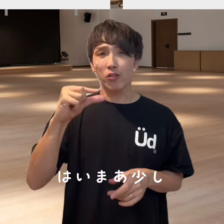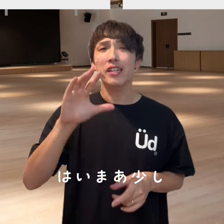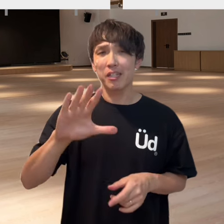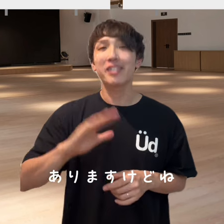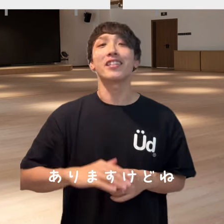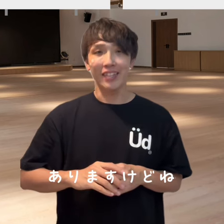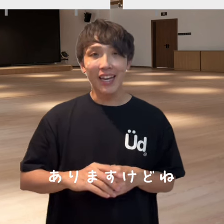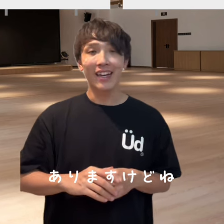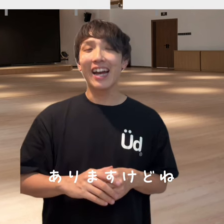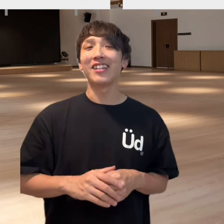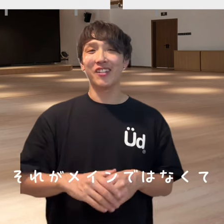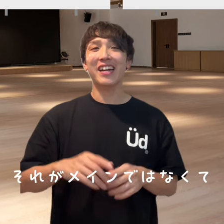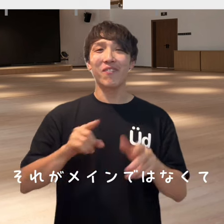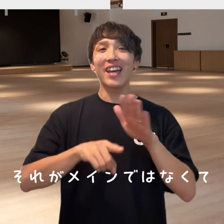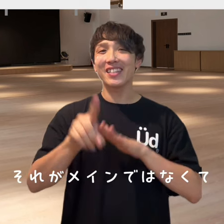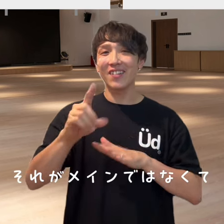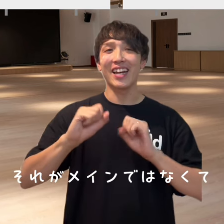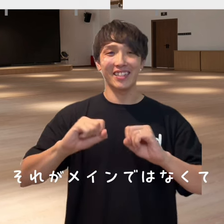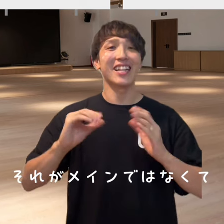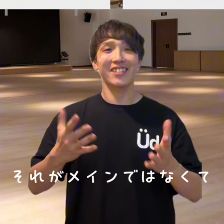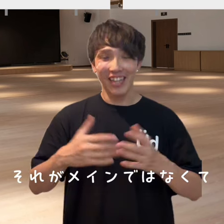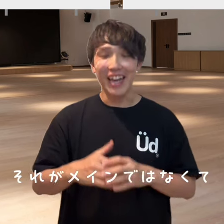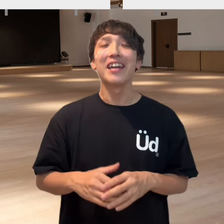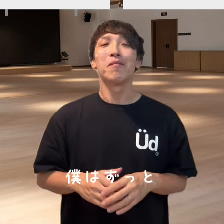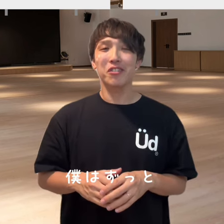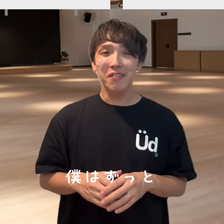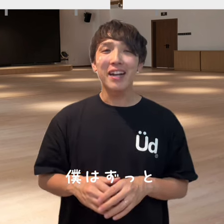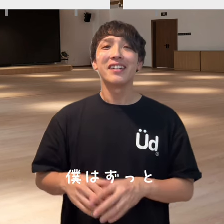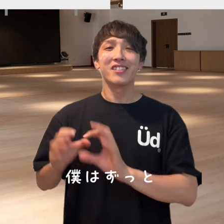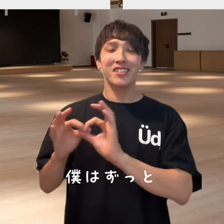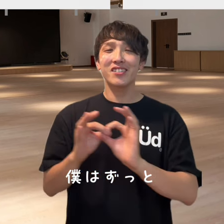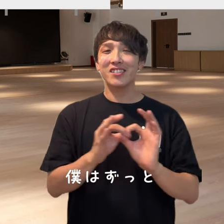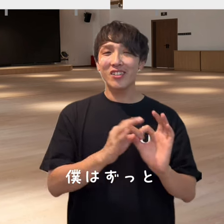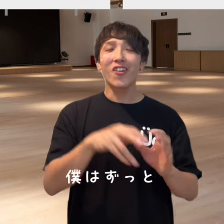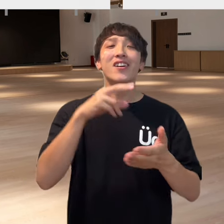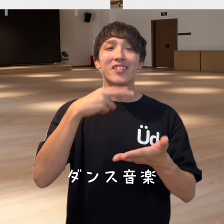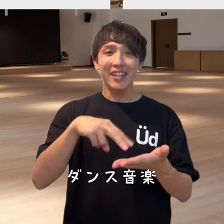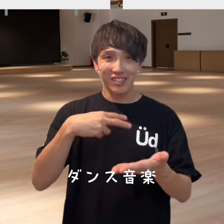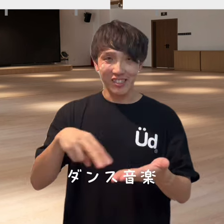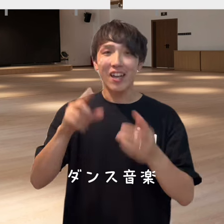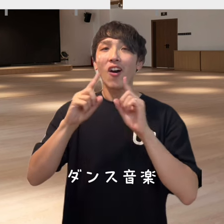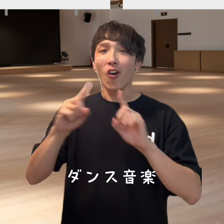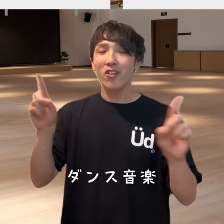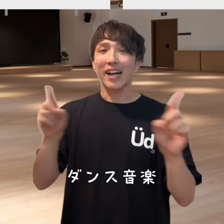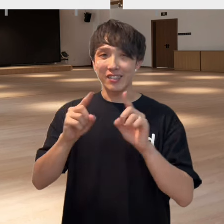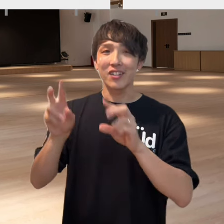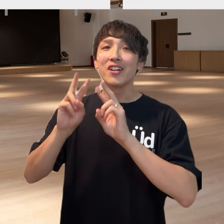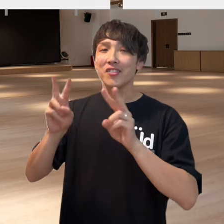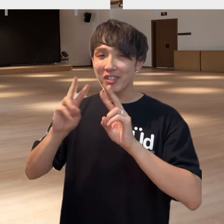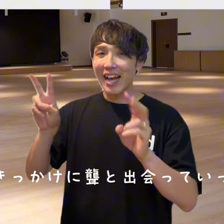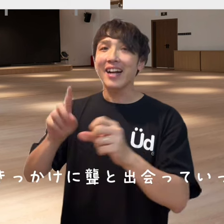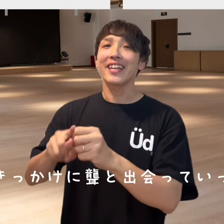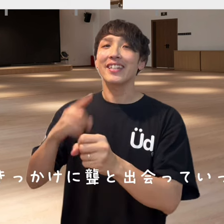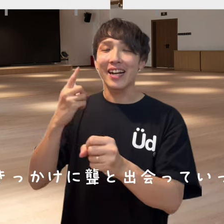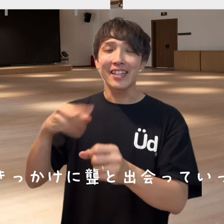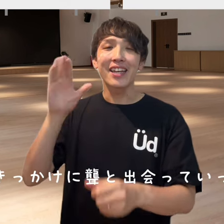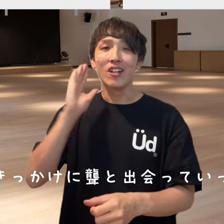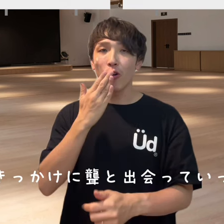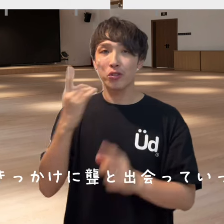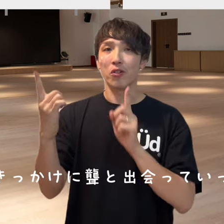ありますけどね。それがメインではやってなくて、僕はずーっとダンス、音楽、歌きっかけにローと出